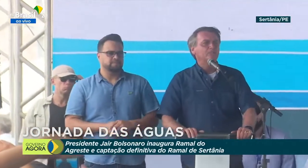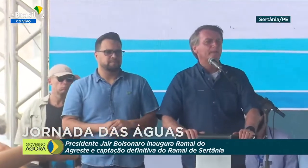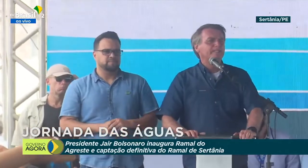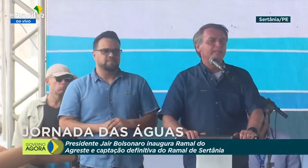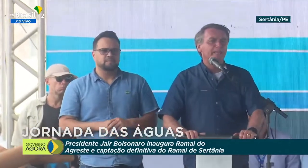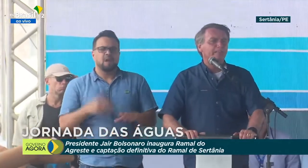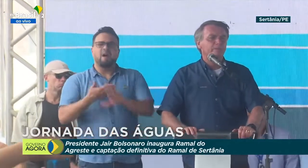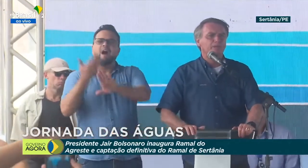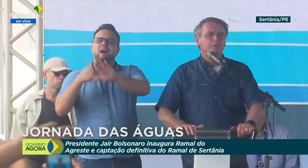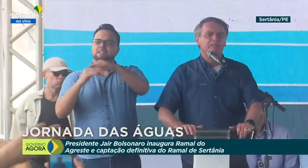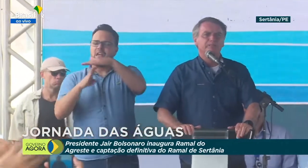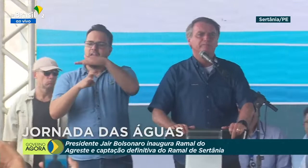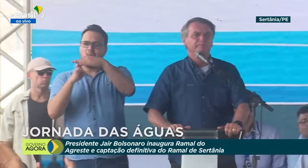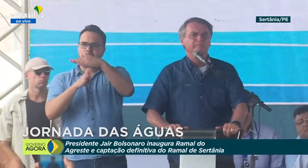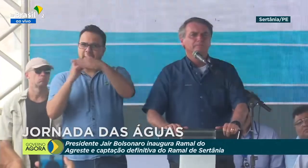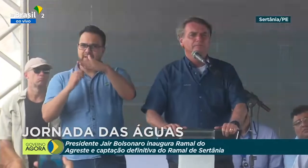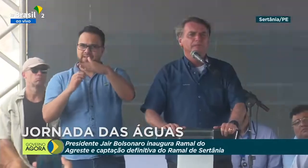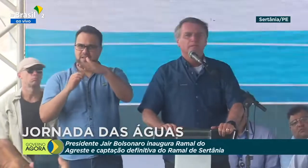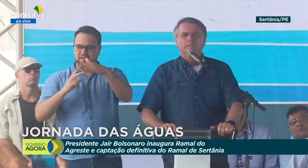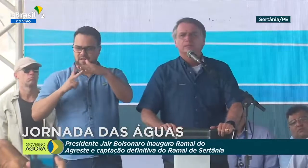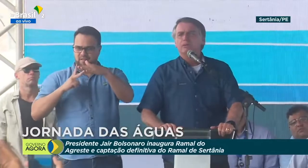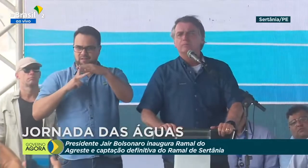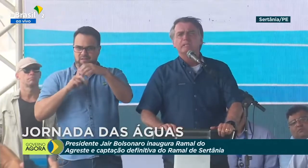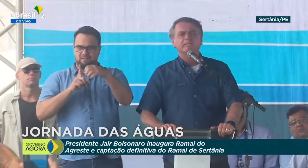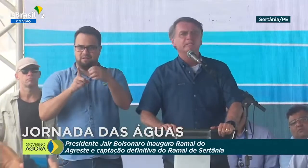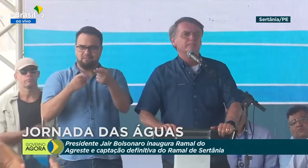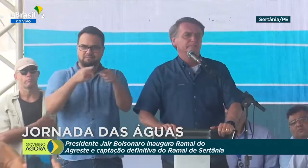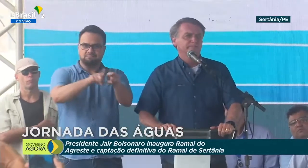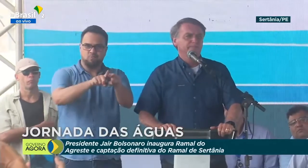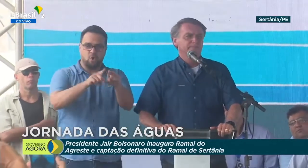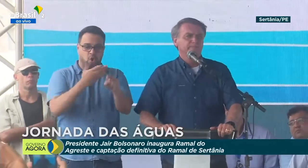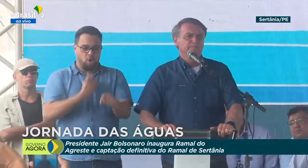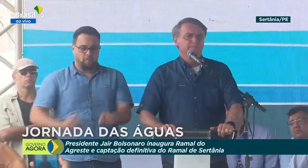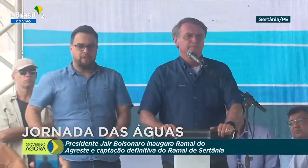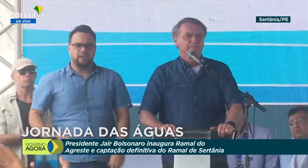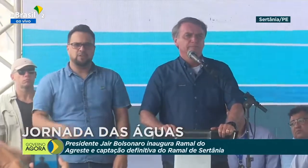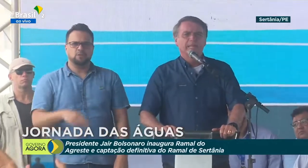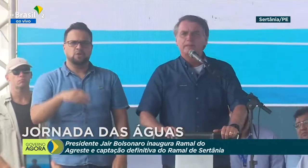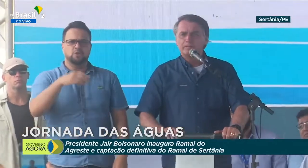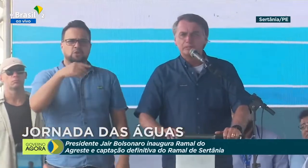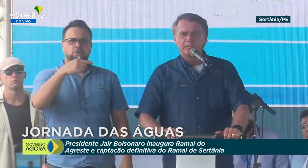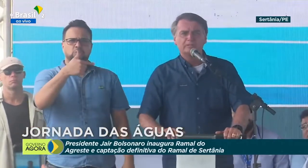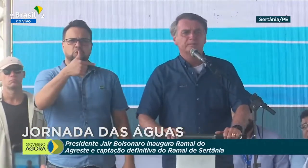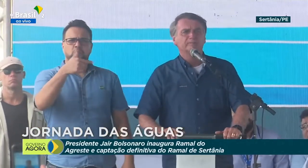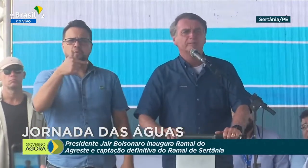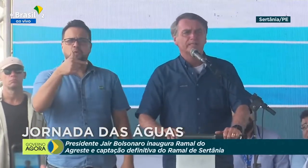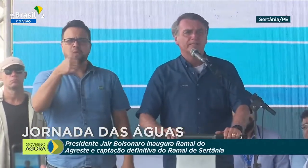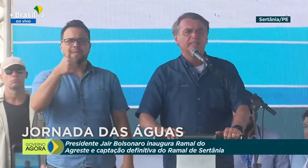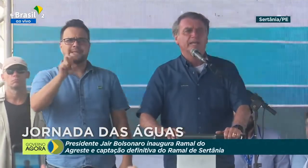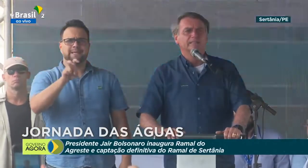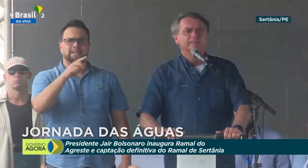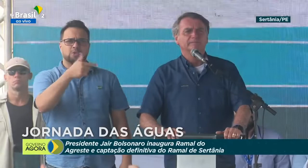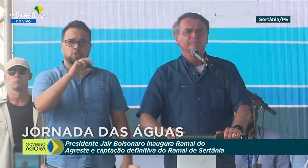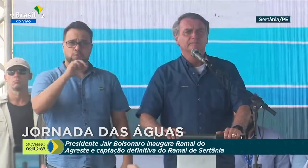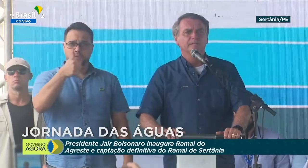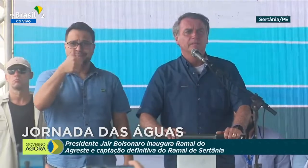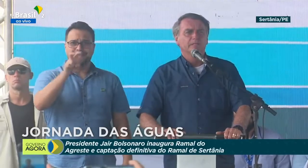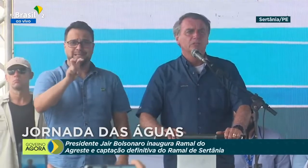Estatais que no passado davam prejuízo, 2015 dava prejuízo às